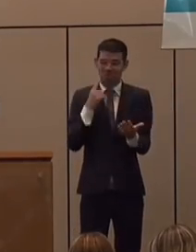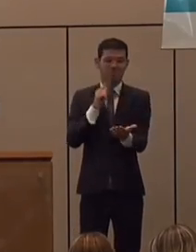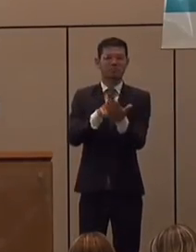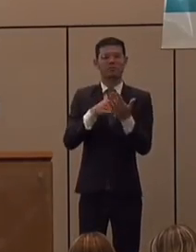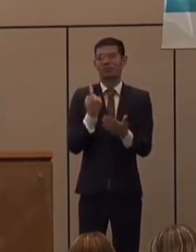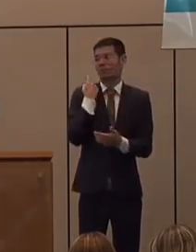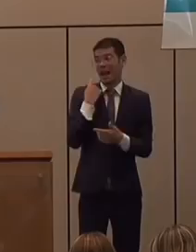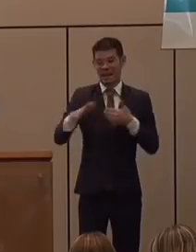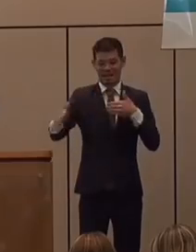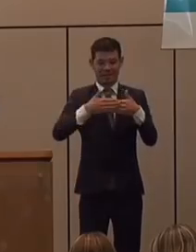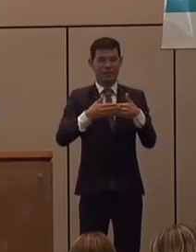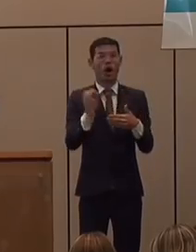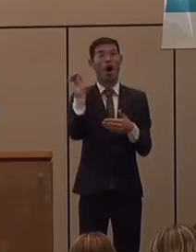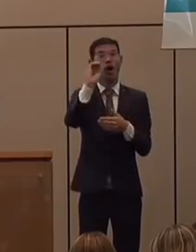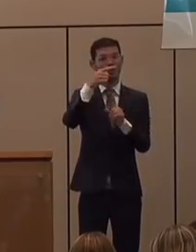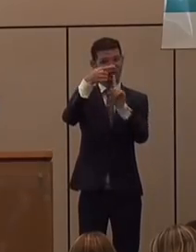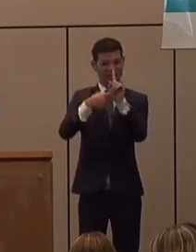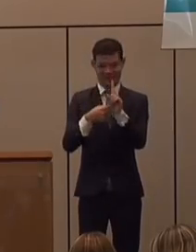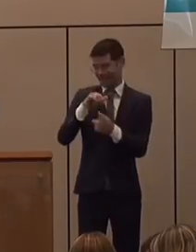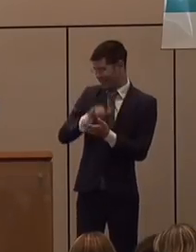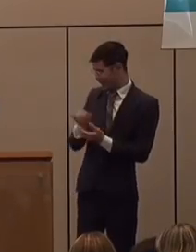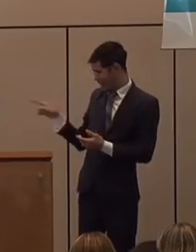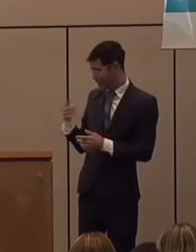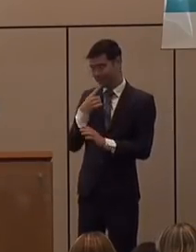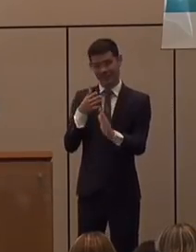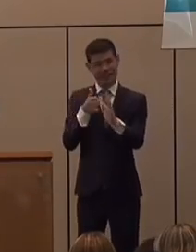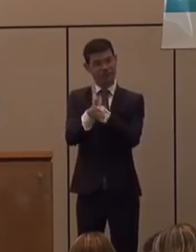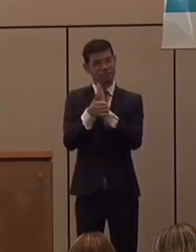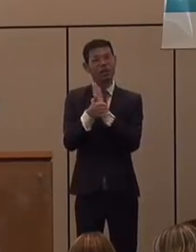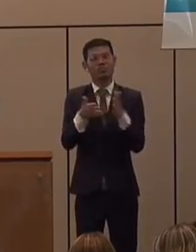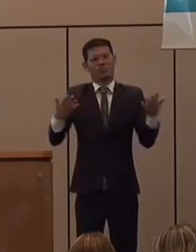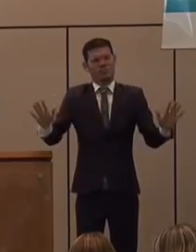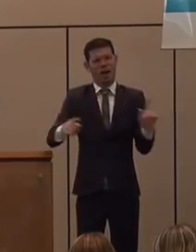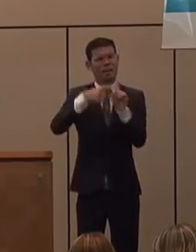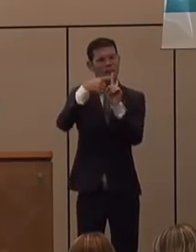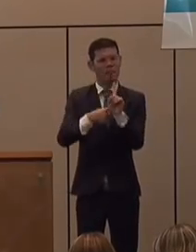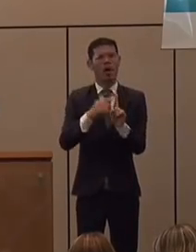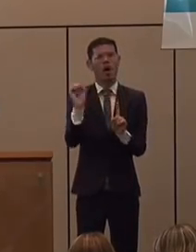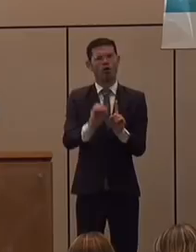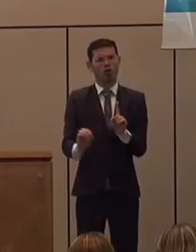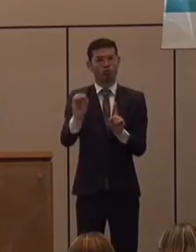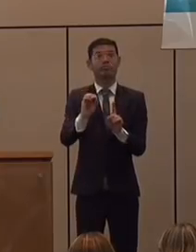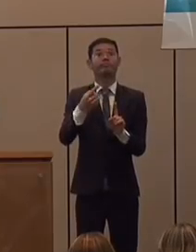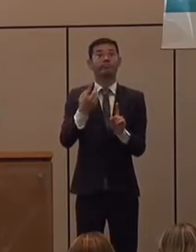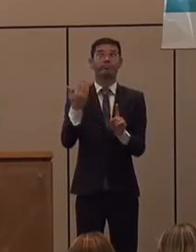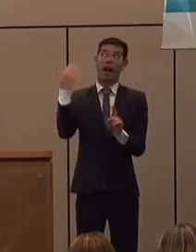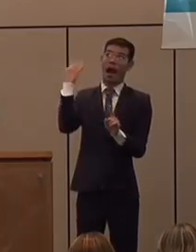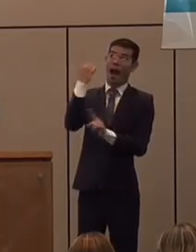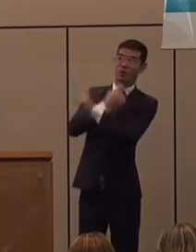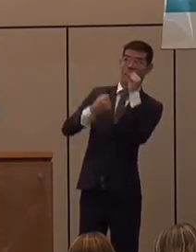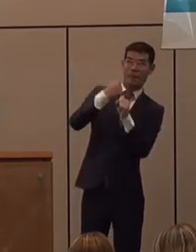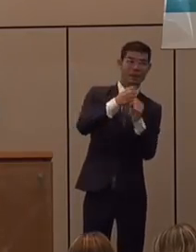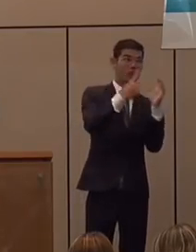cifra del cierre octubre donde como usted lo comentó ya superamos en octubre el número de visitantes extranjeros que tuvimos el